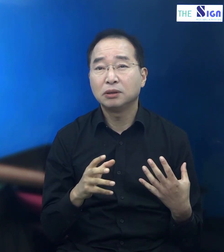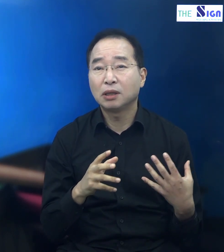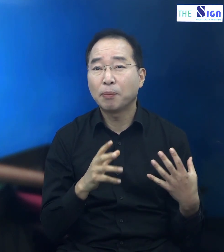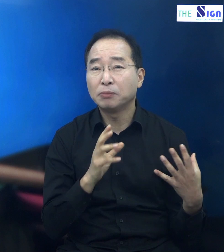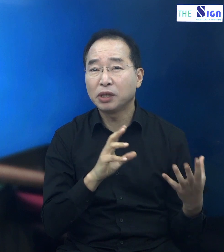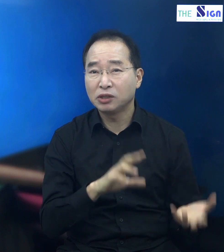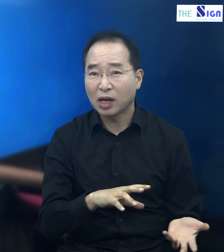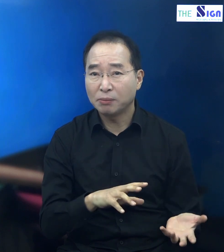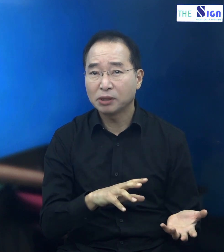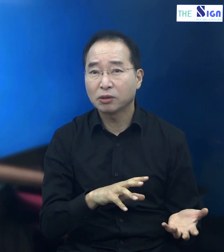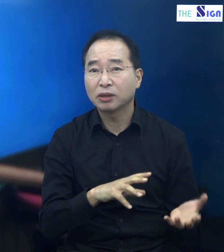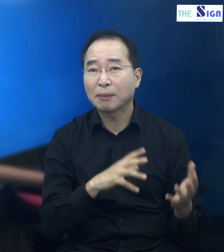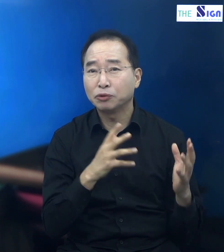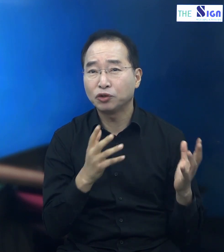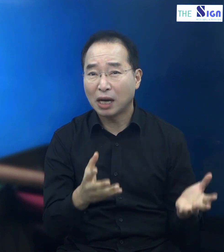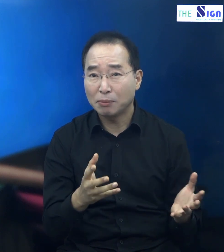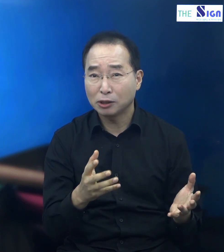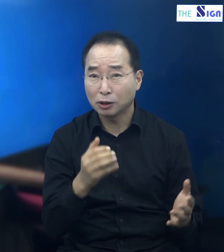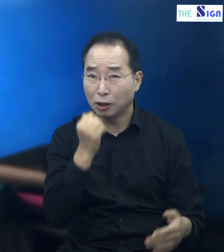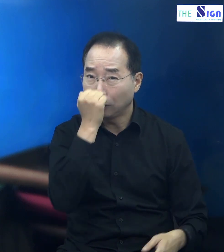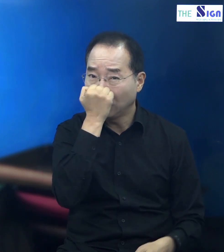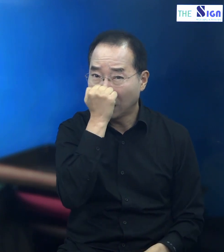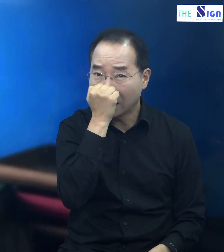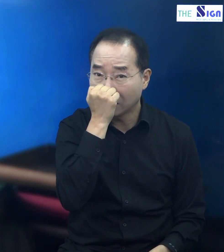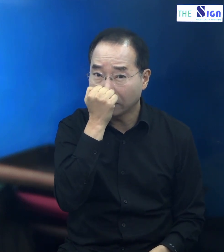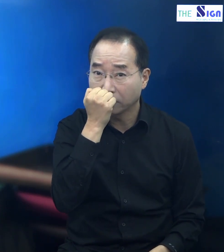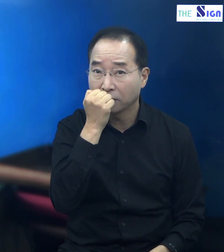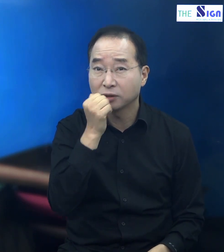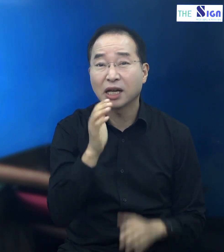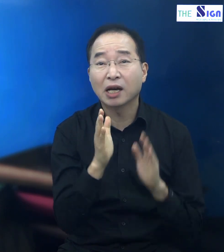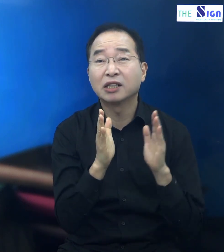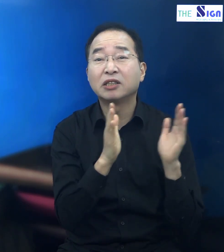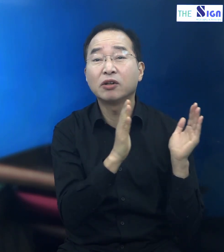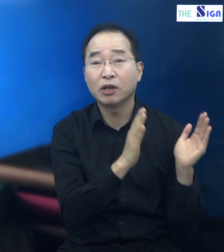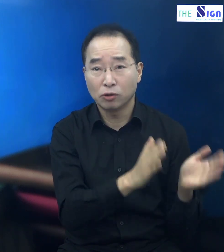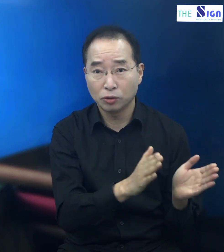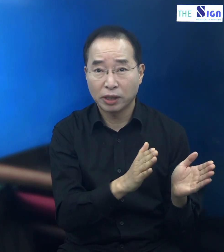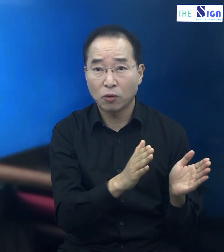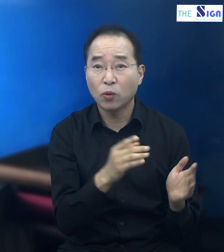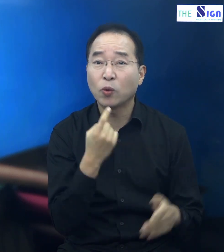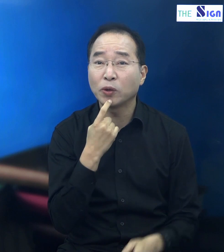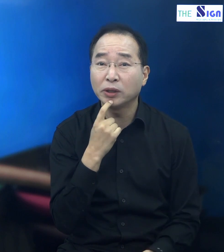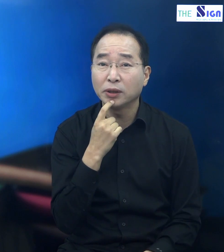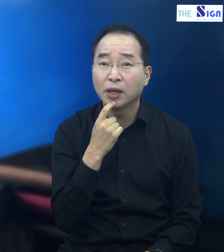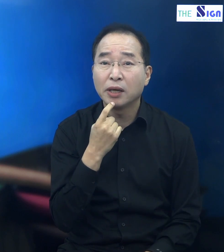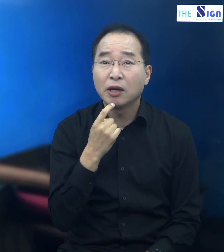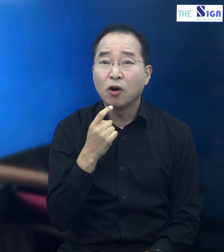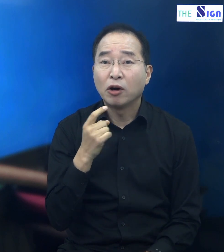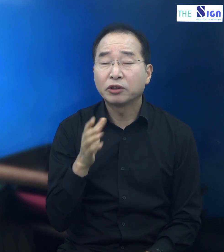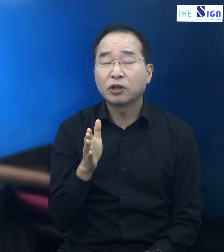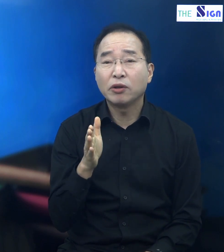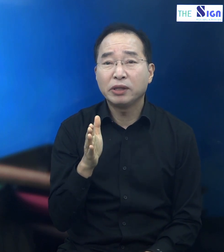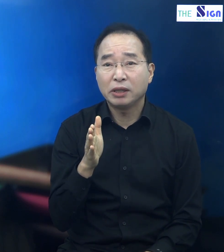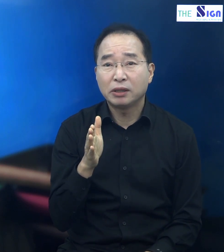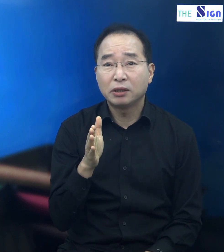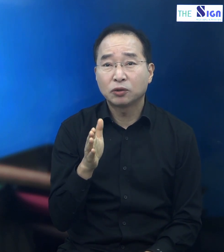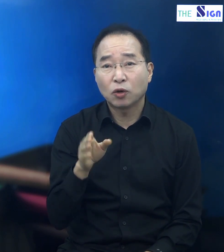이게 범죄인지 알면서 나쁜 줄 알면서 하는 것, 그 약간 그런 계열로 되고, 요거는 어떤 일을 또는